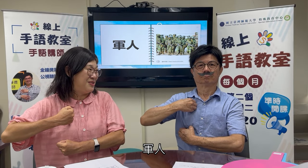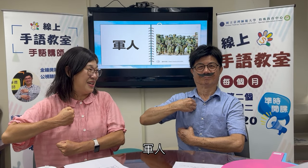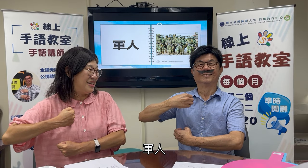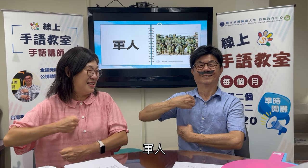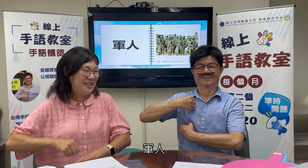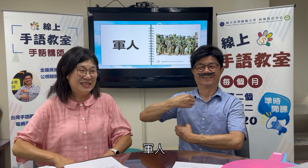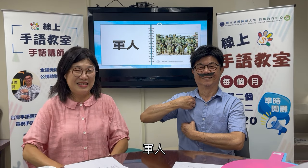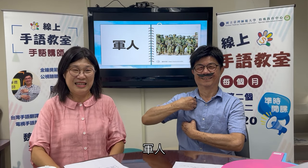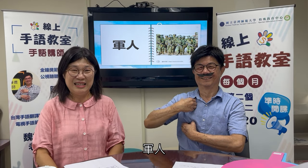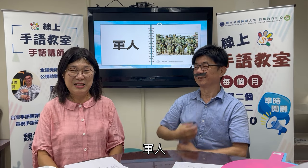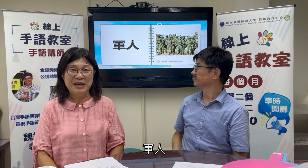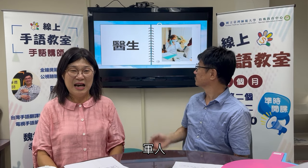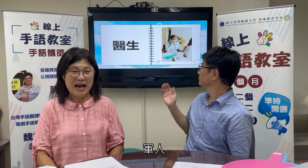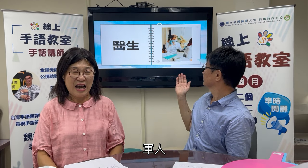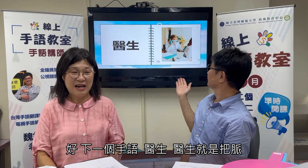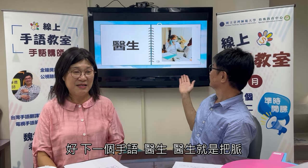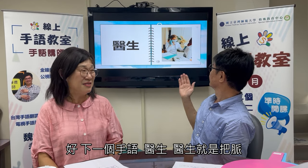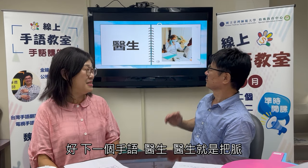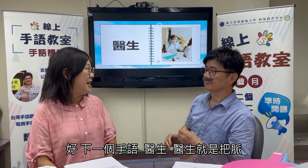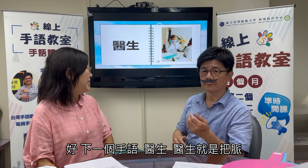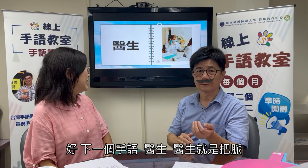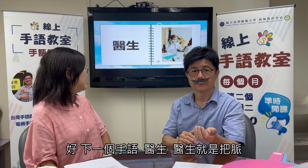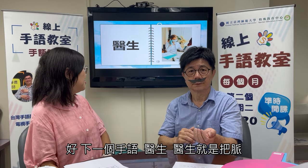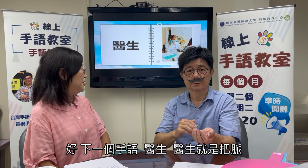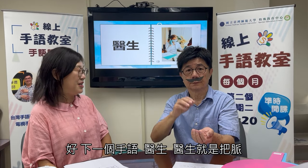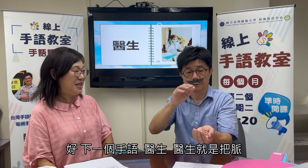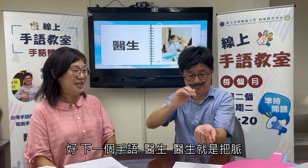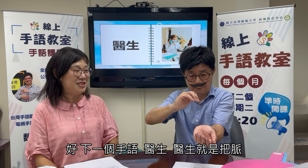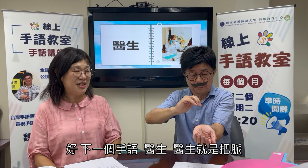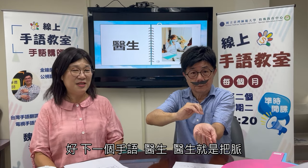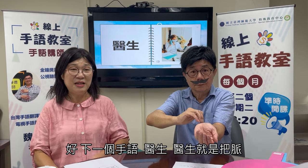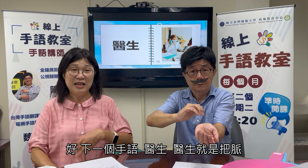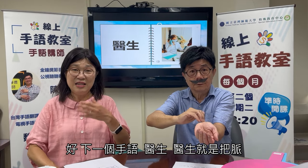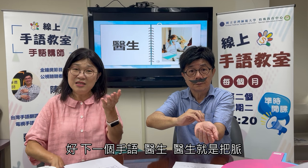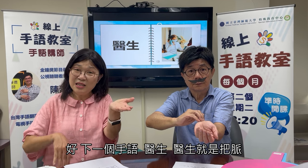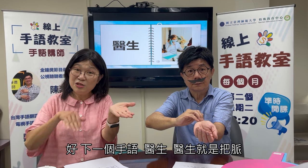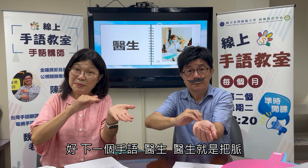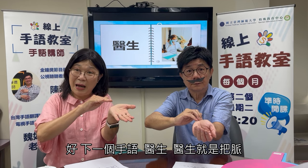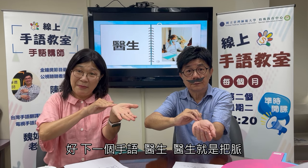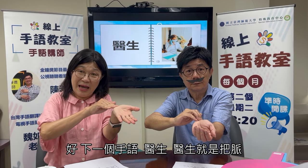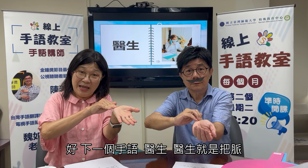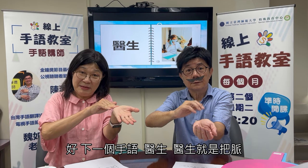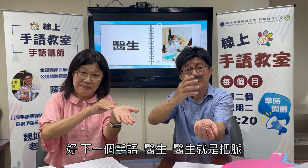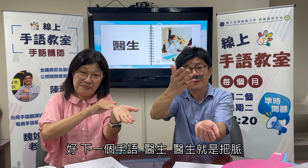军人是好。下一个手语医生就是